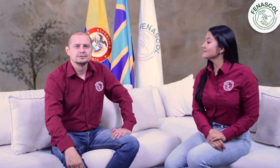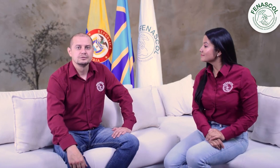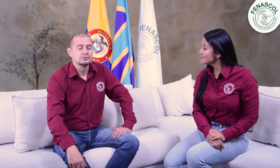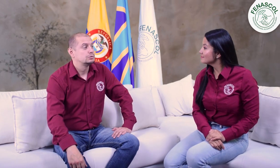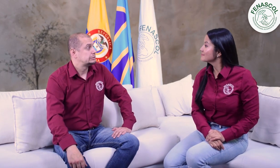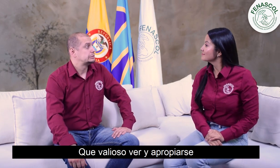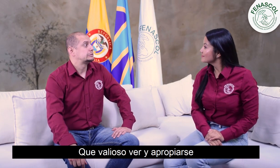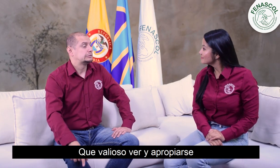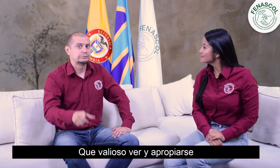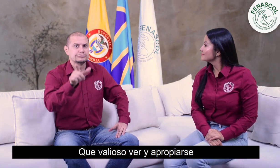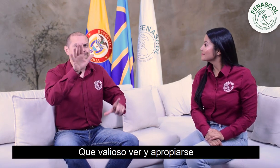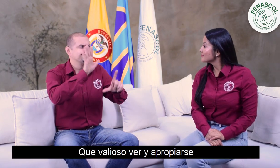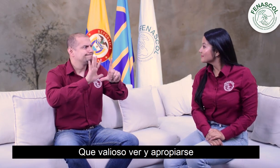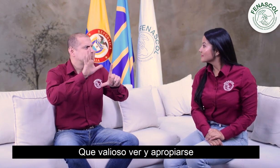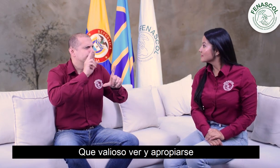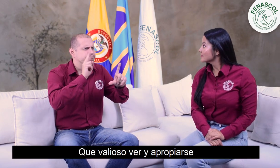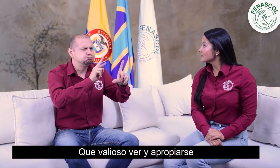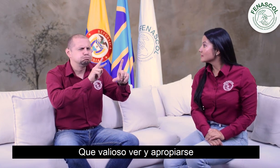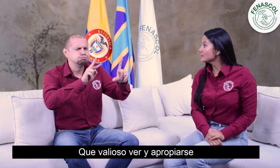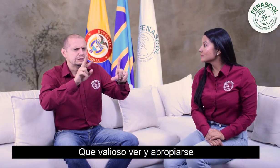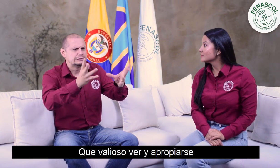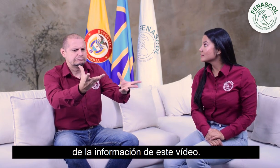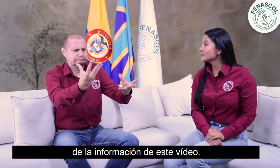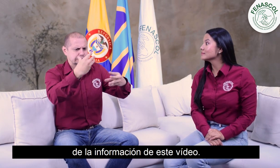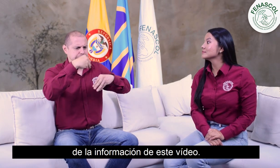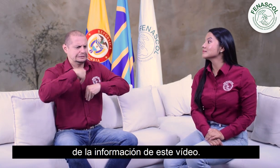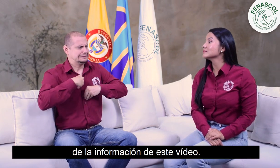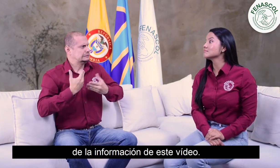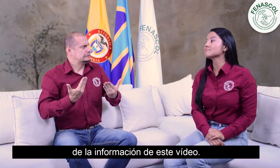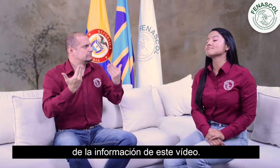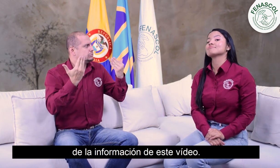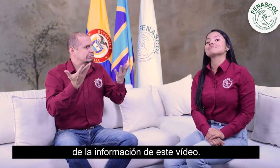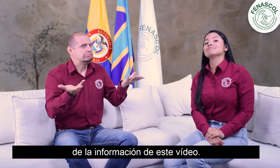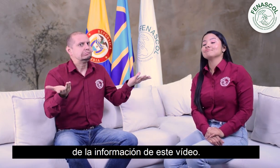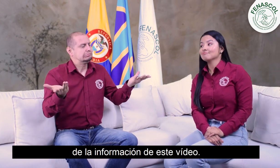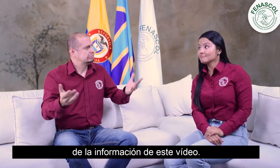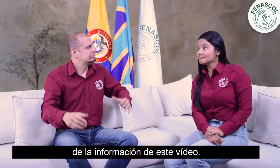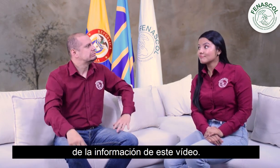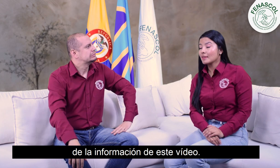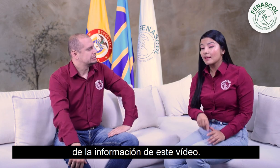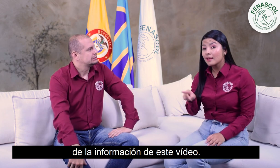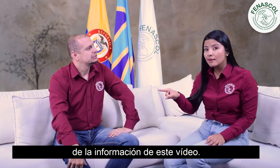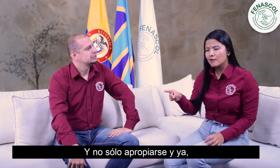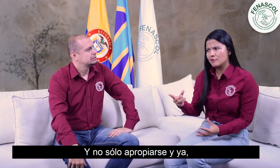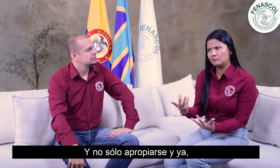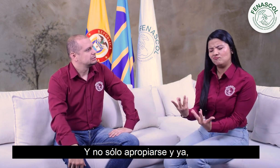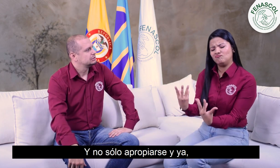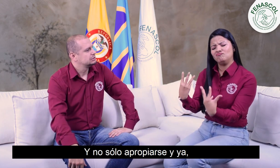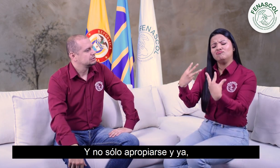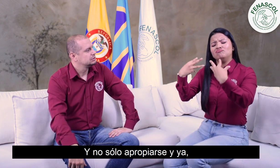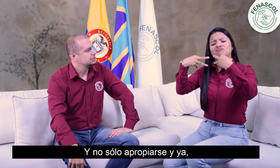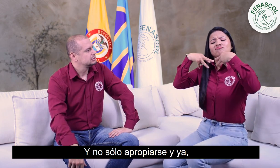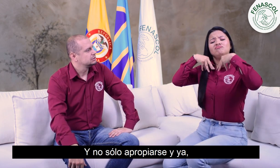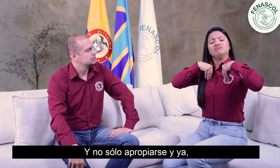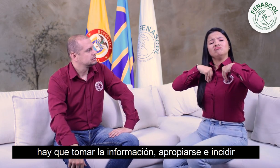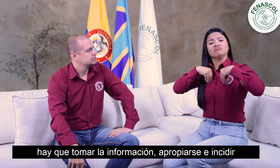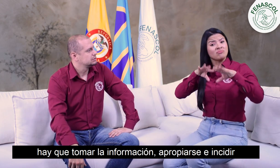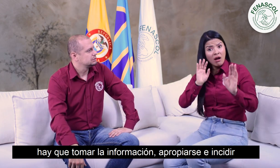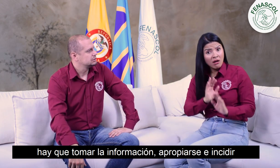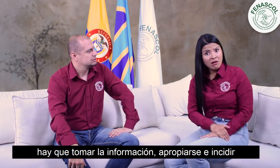¡Qué valioso ver y apropiarse de la información de este video! Y no solo apropiarse ya, hay que tomar la